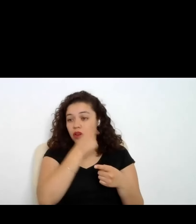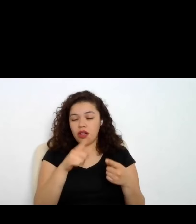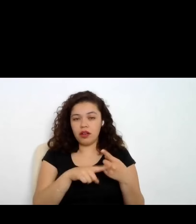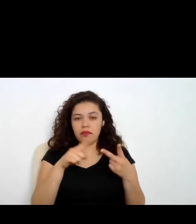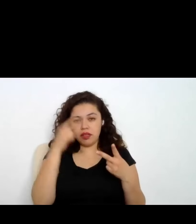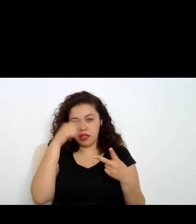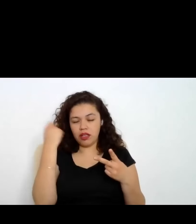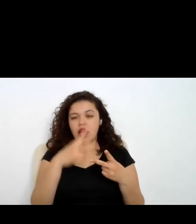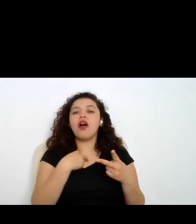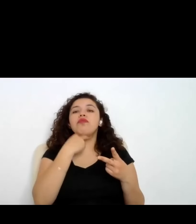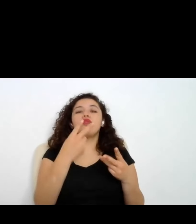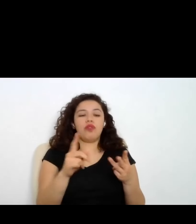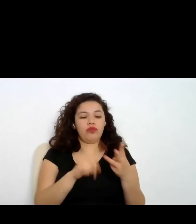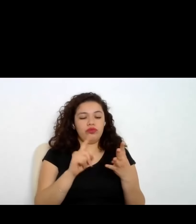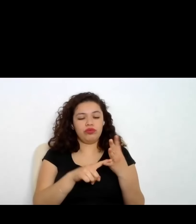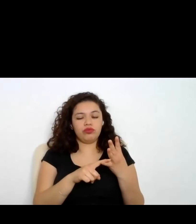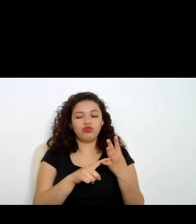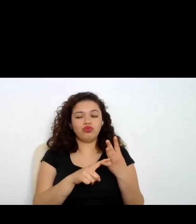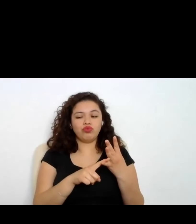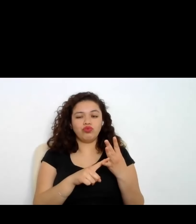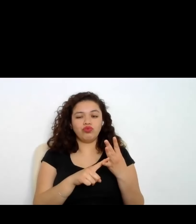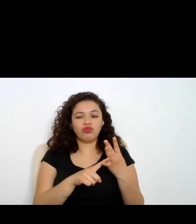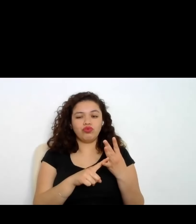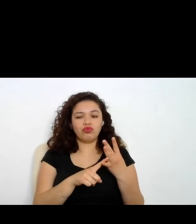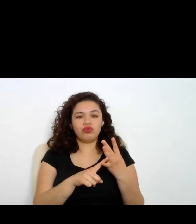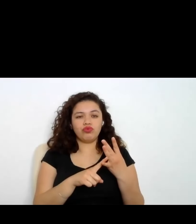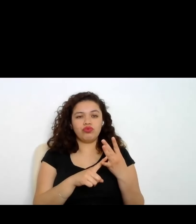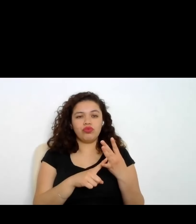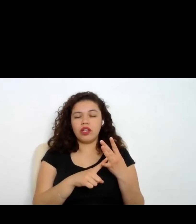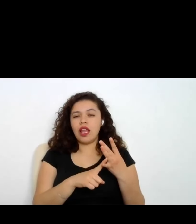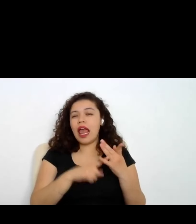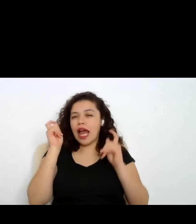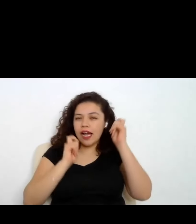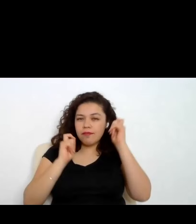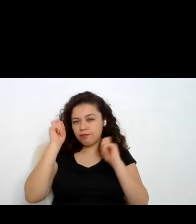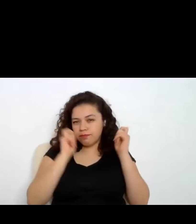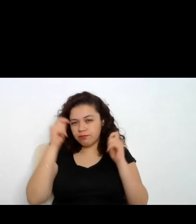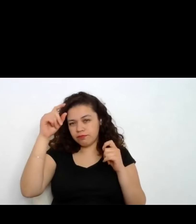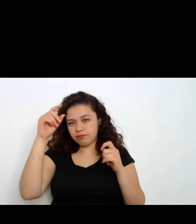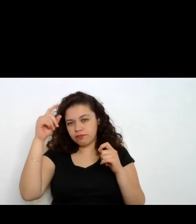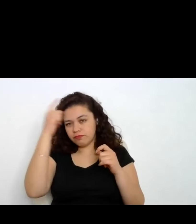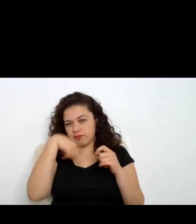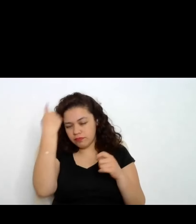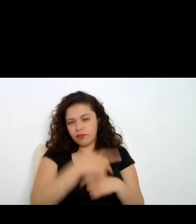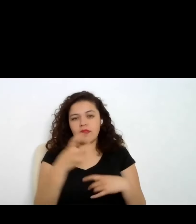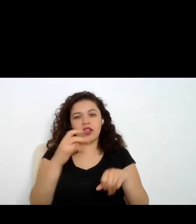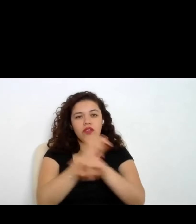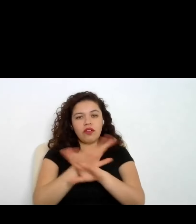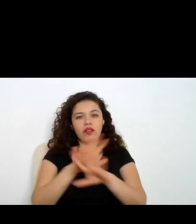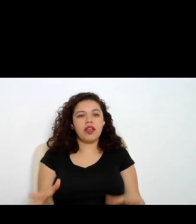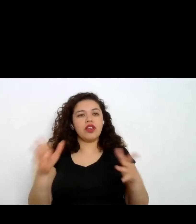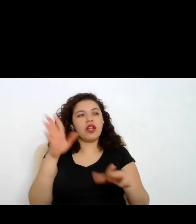la voz, los patrones faciales, en fin, esos son datos